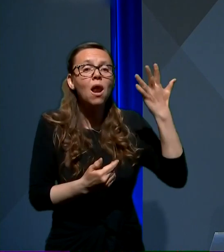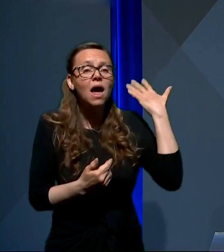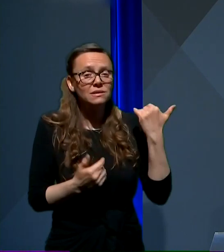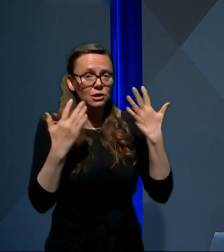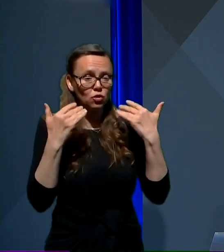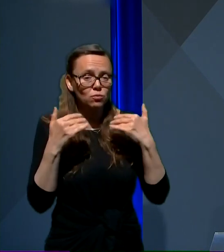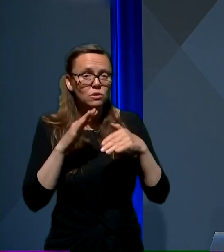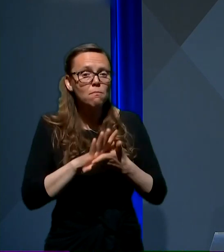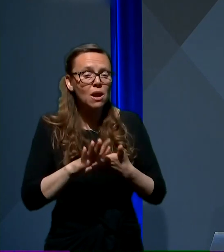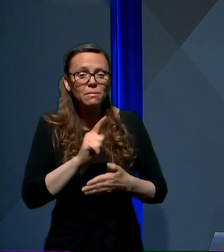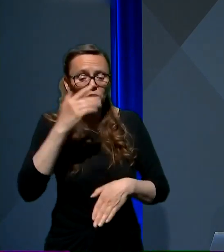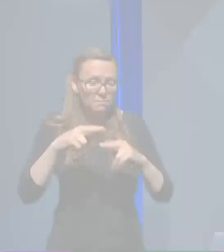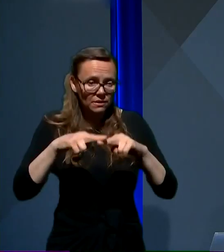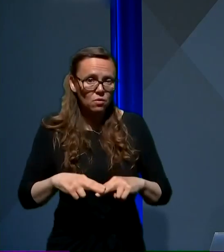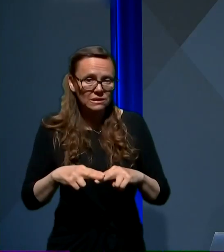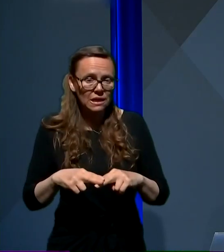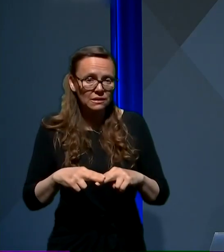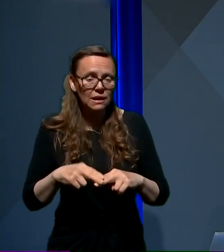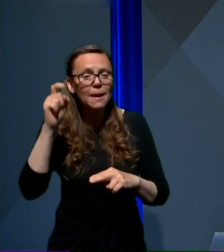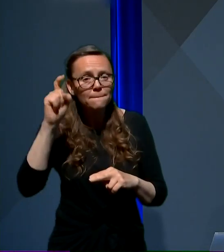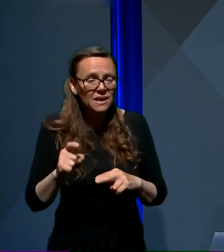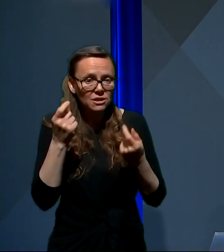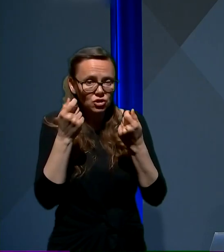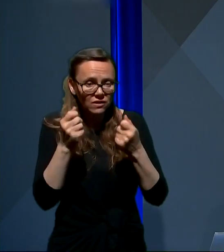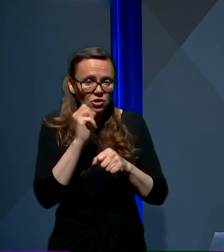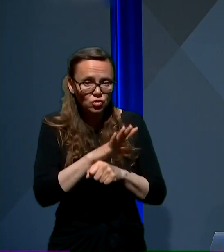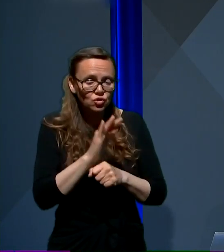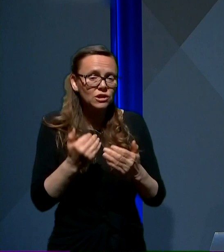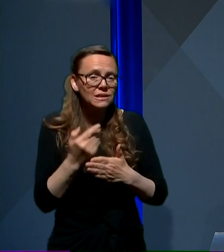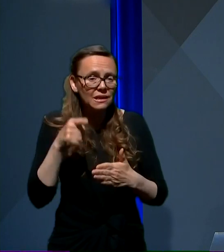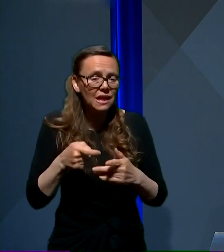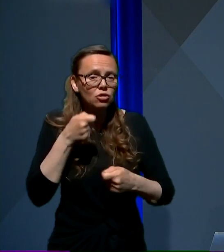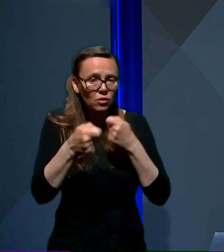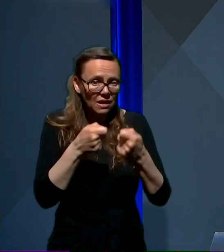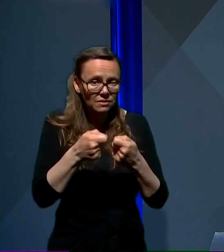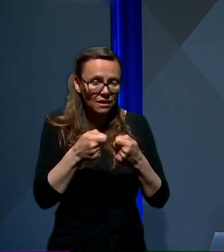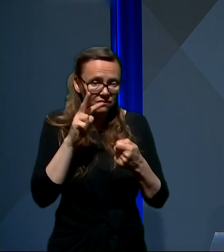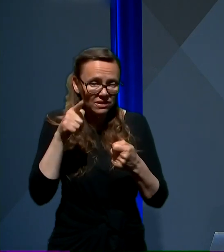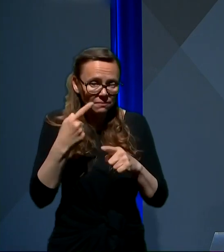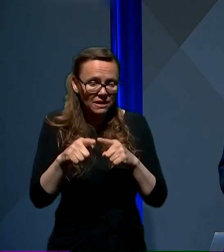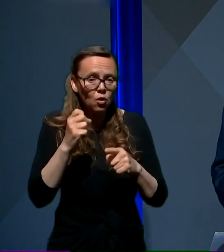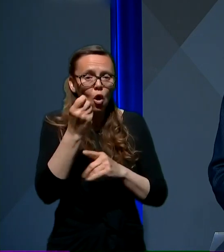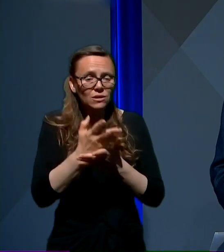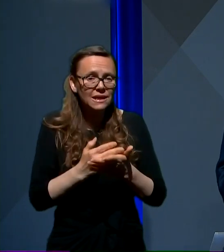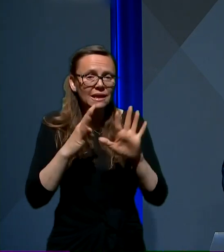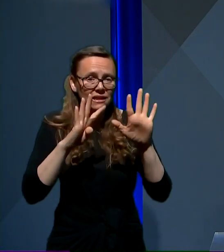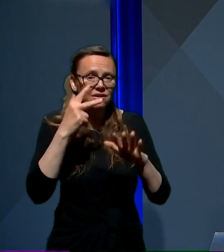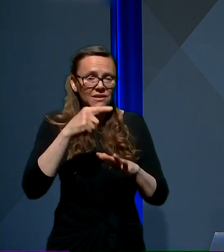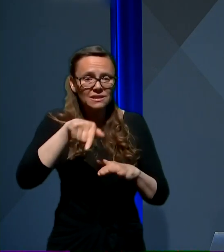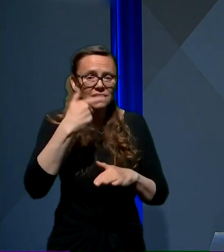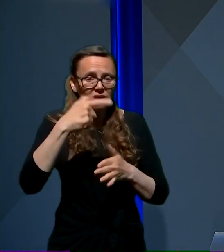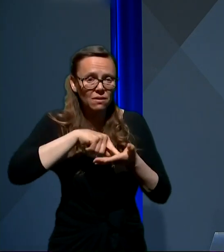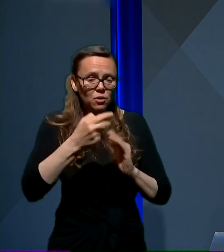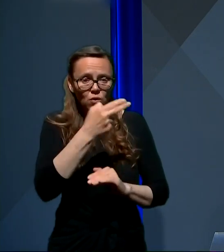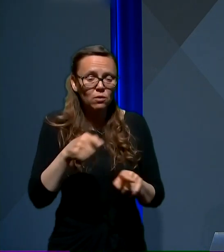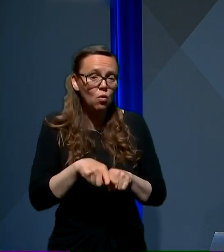izrabili do konca leta 2020. Mesečni finančni učinek za ta dodatek v razrezu je ocenjen na 39,2 milijona evrov, kot